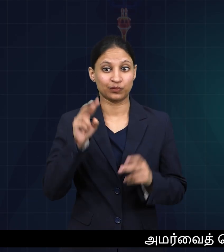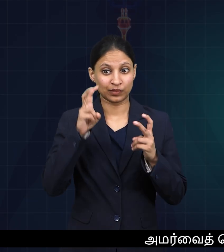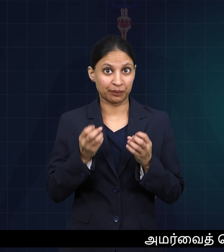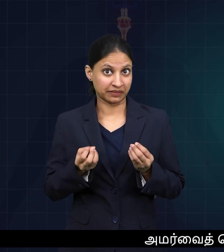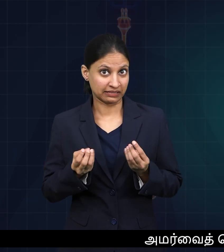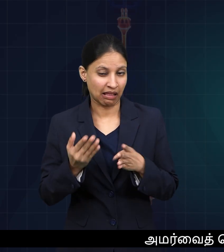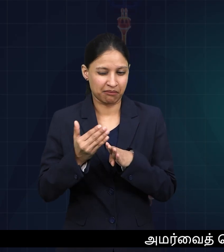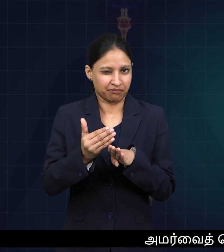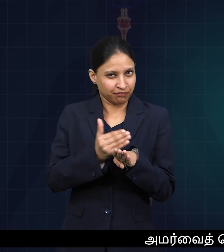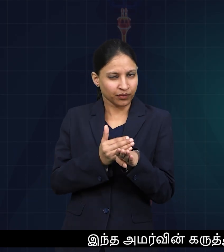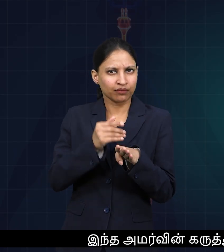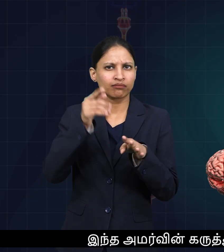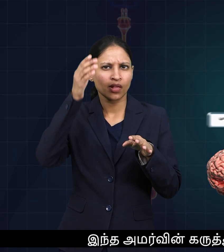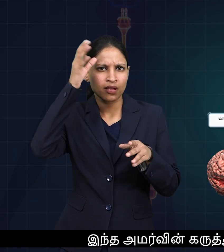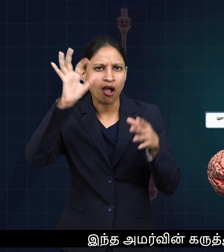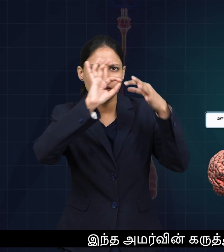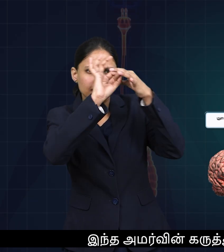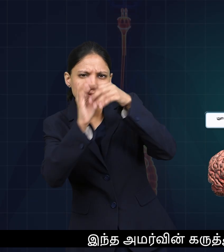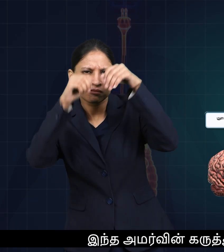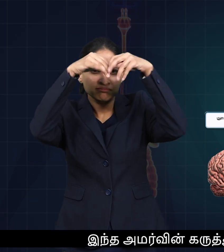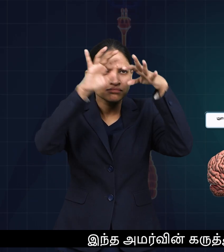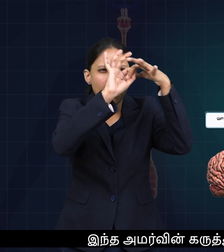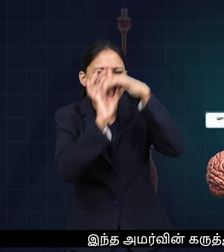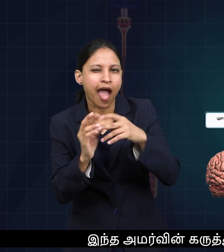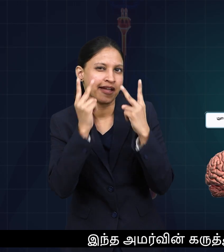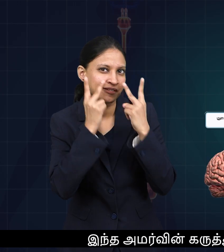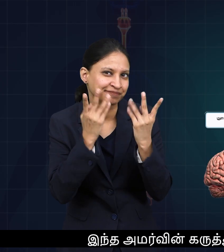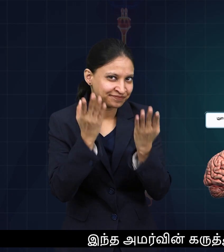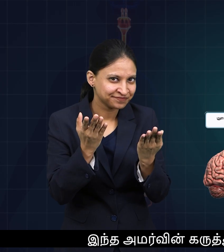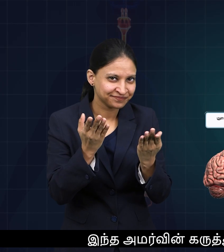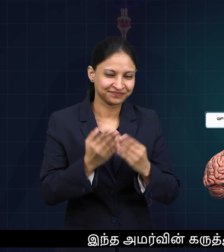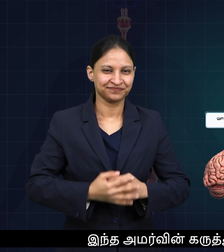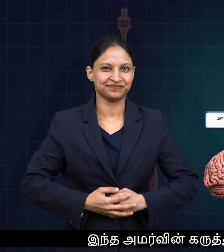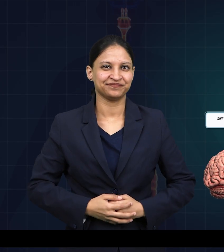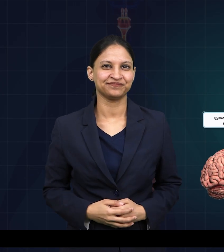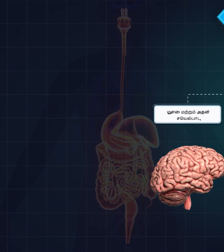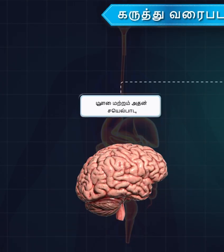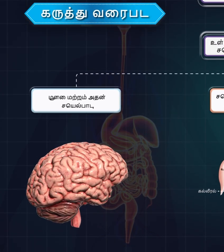அமர்வை தொடங்குவதற்கு முன் இந்த அமர்வின் கருத்து வரைபடத்தை பார்ப்போம்.